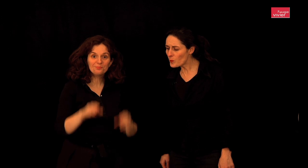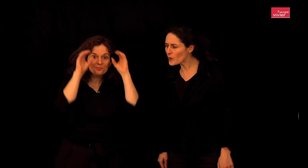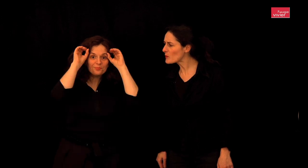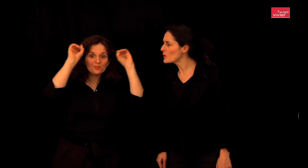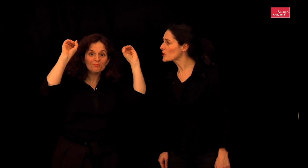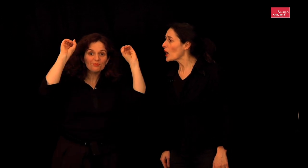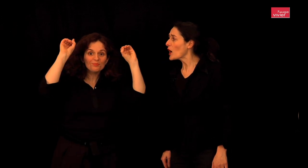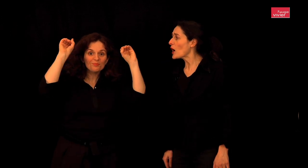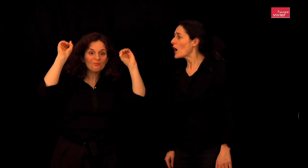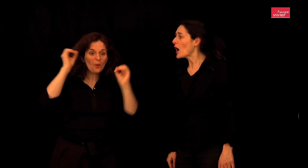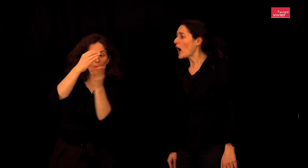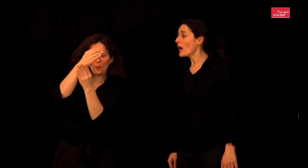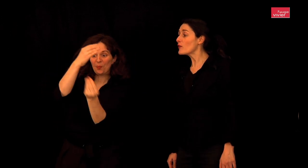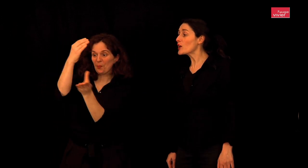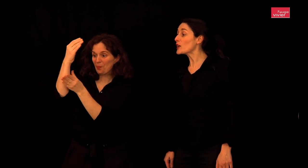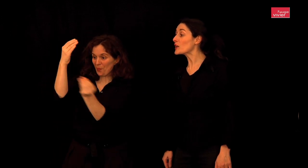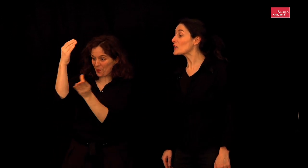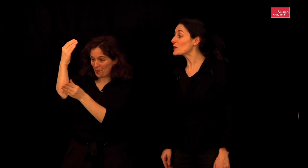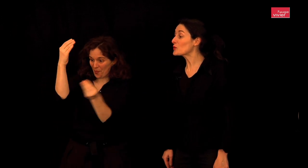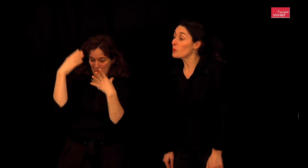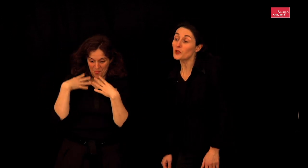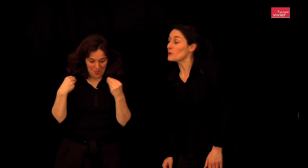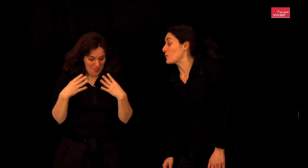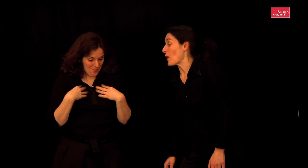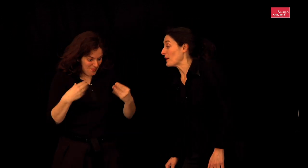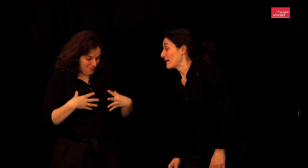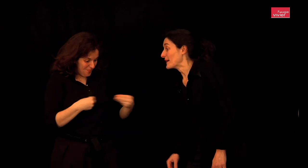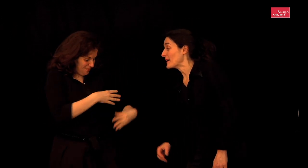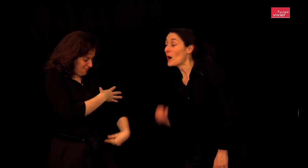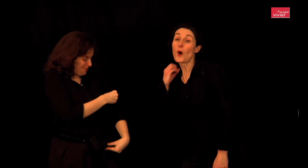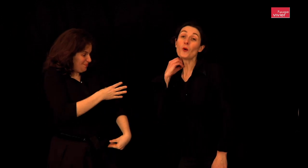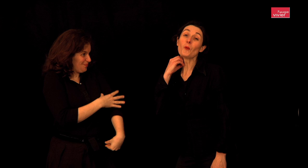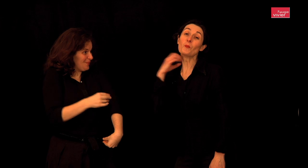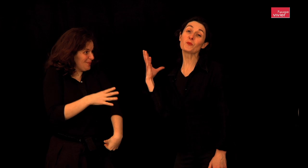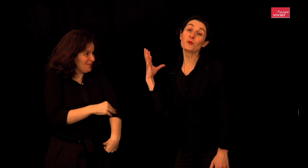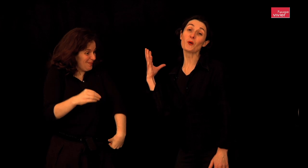Petit bouc avait de petits poils, tout blancs,